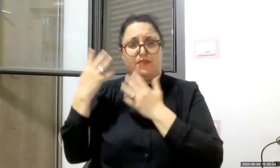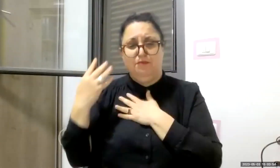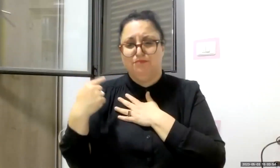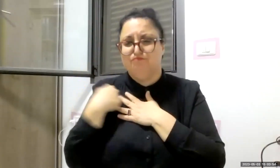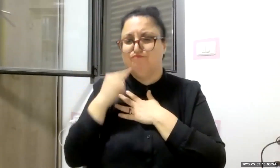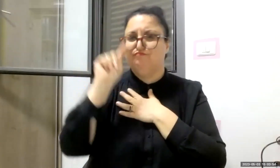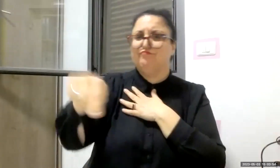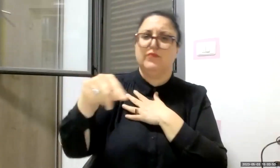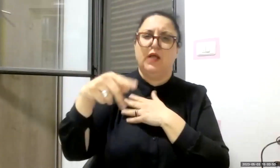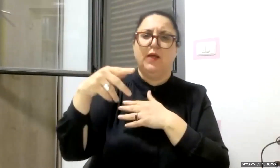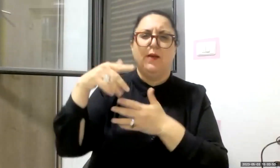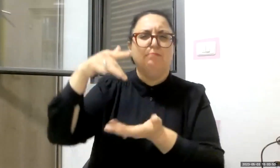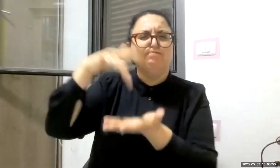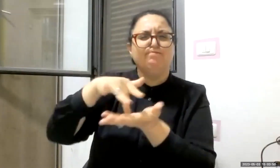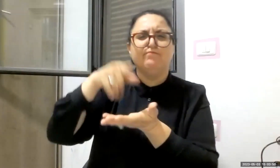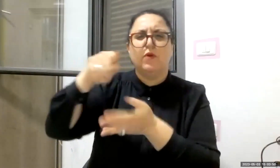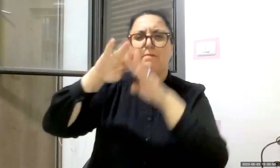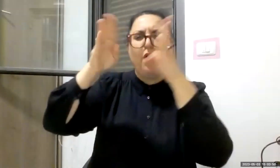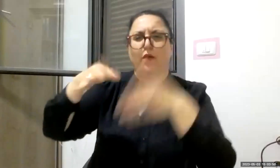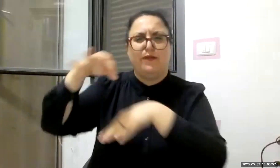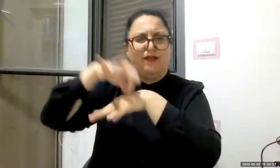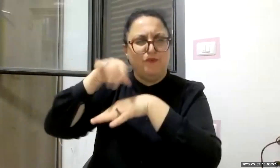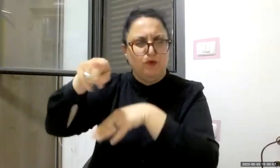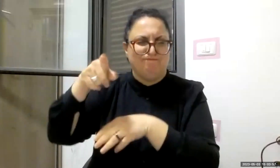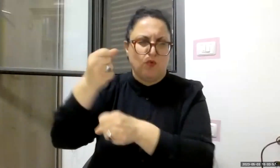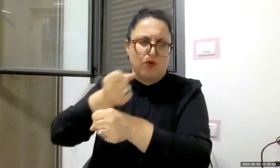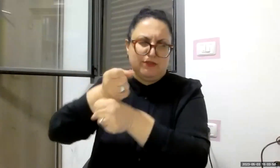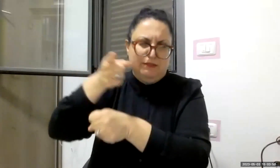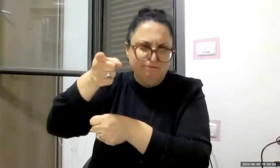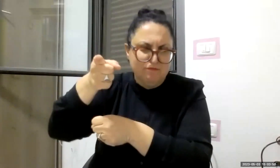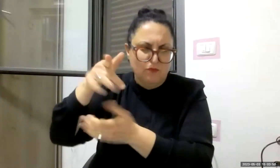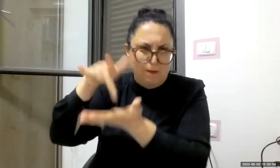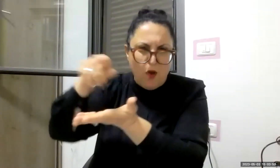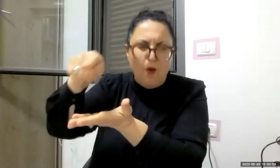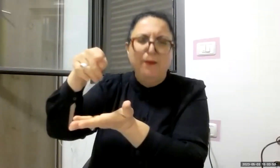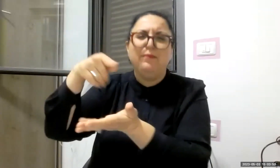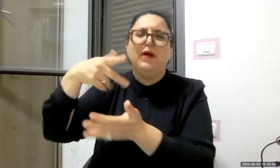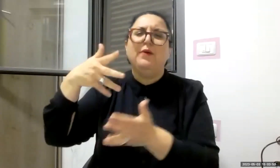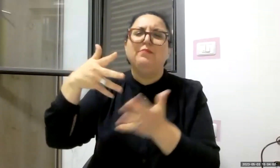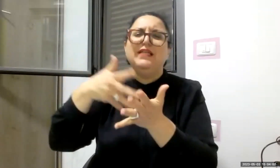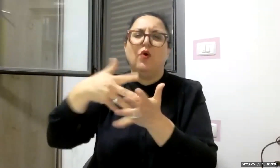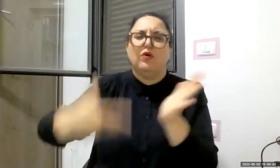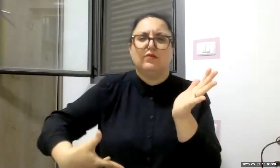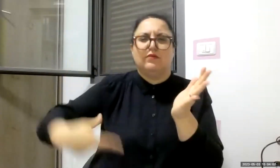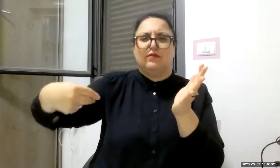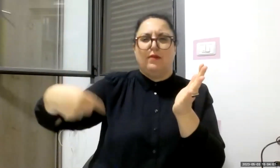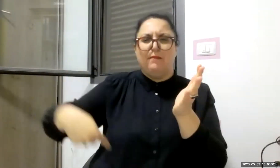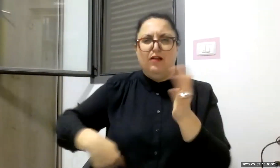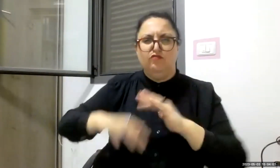כתשע שנים אני הגעתי למכון רפואי, שמבצעים בו בדיקות מי